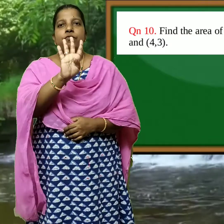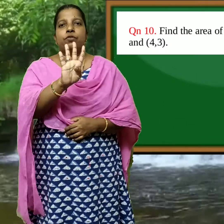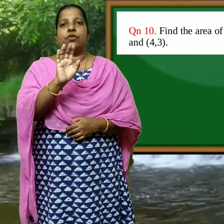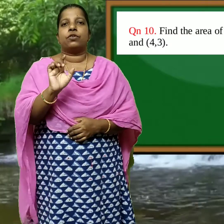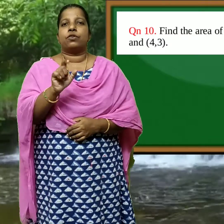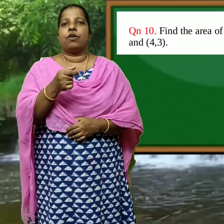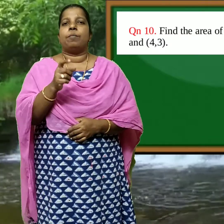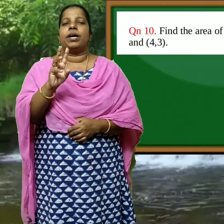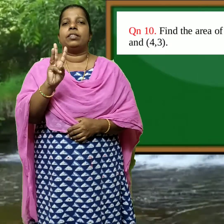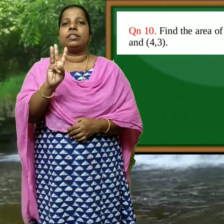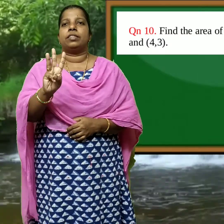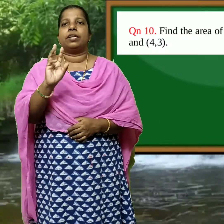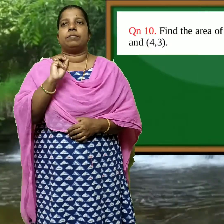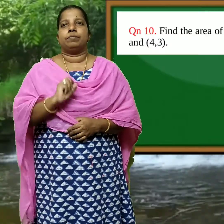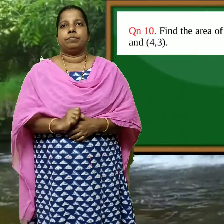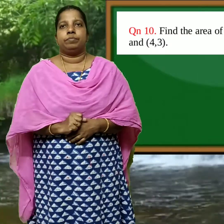4, 3.